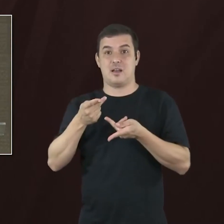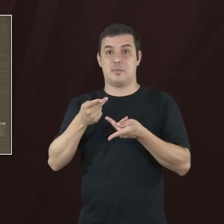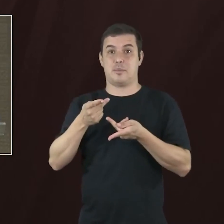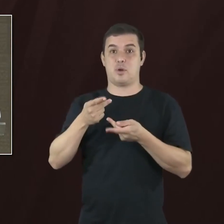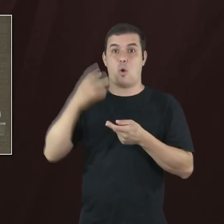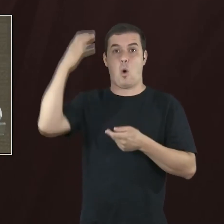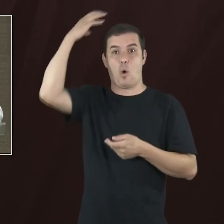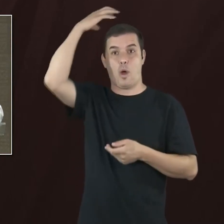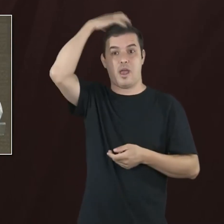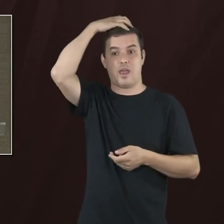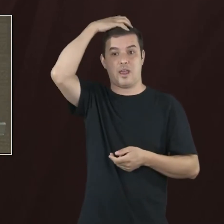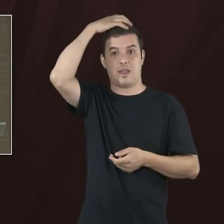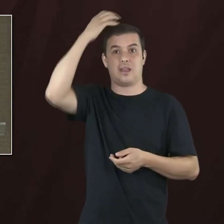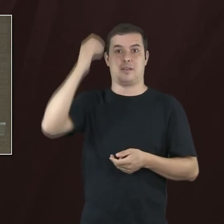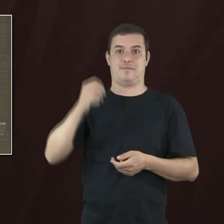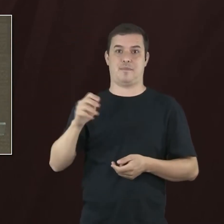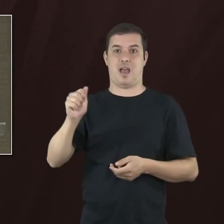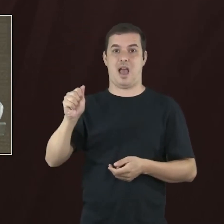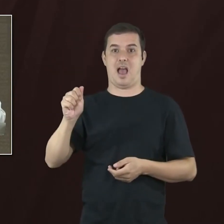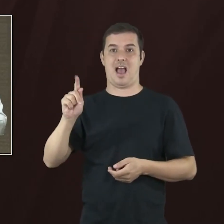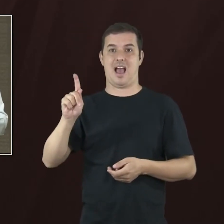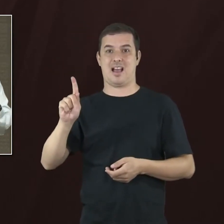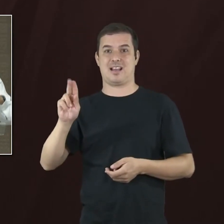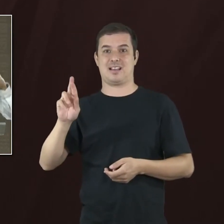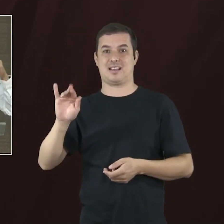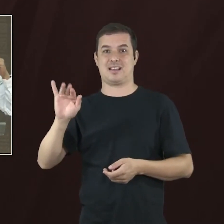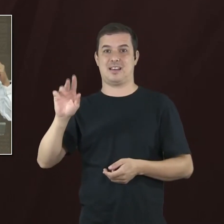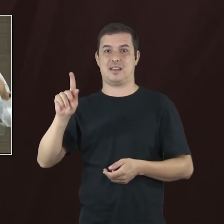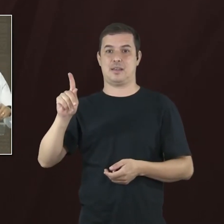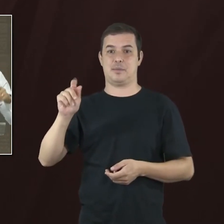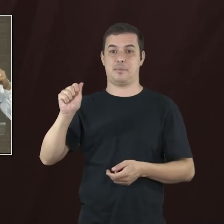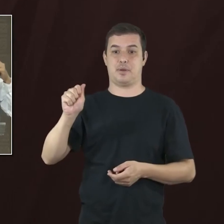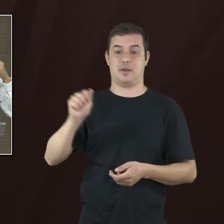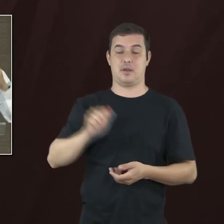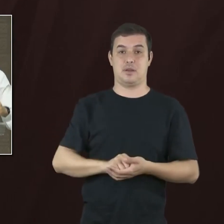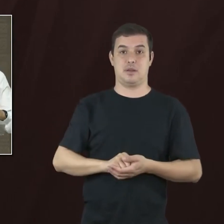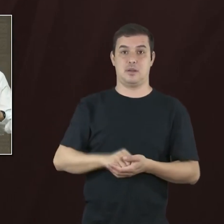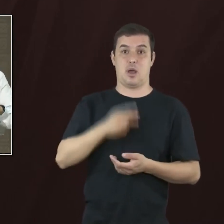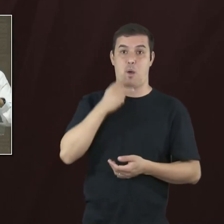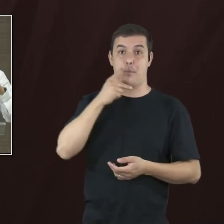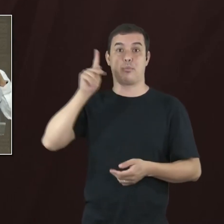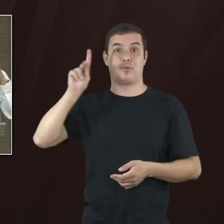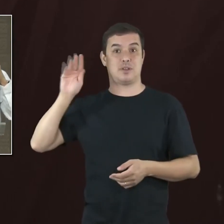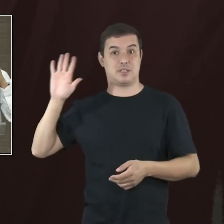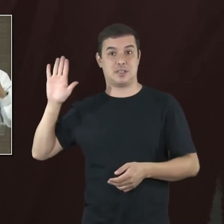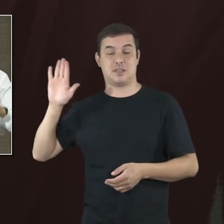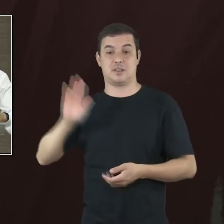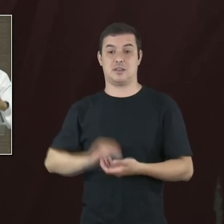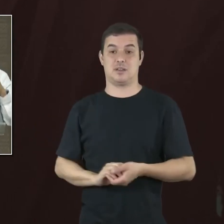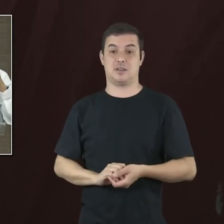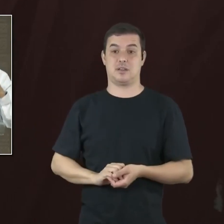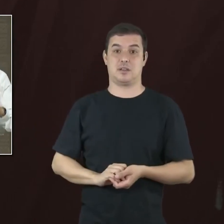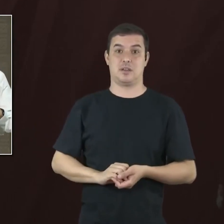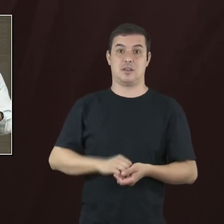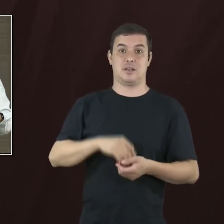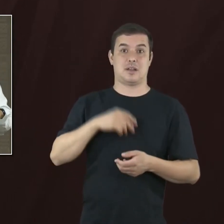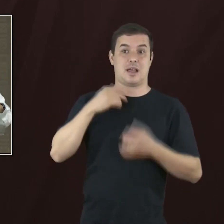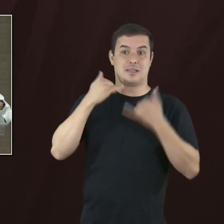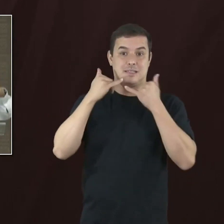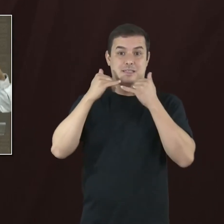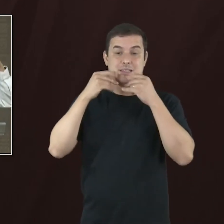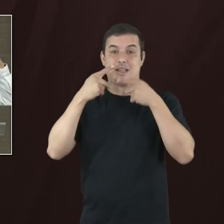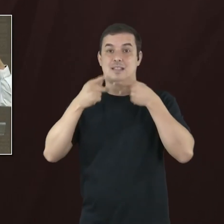Agripa. Isso tudo, irmãos, para cumprir a profecia de que ele iria pregar, dar